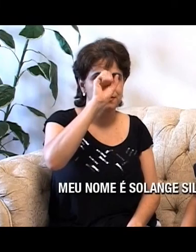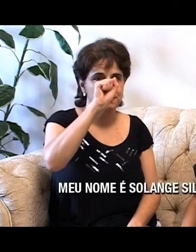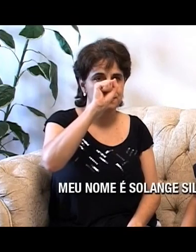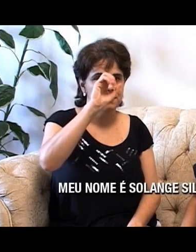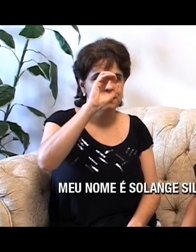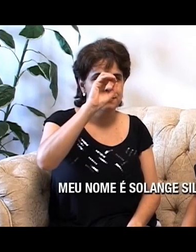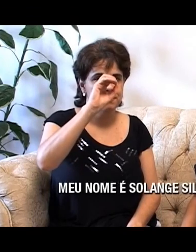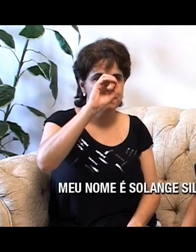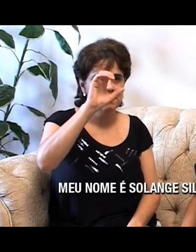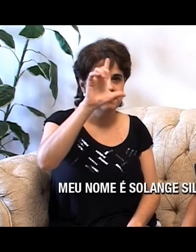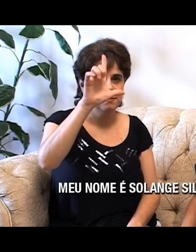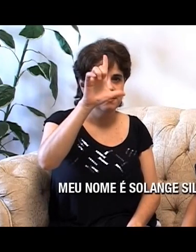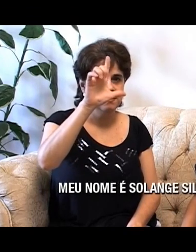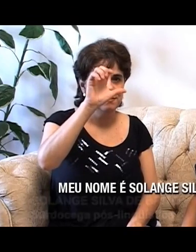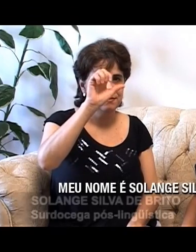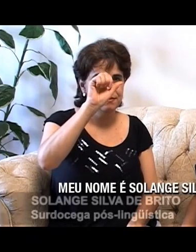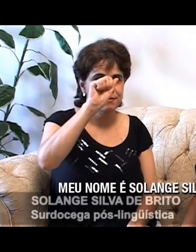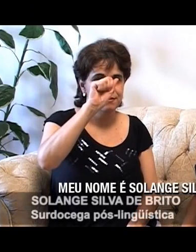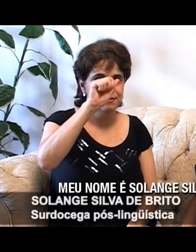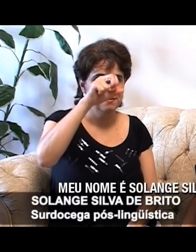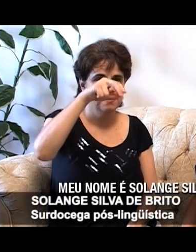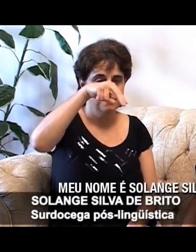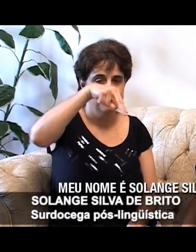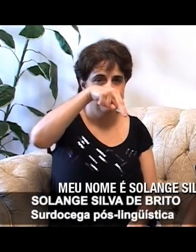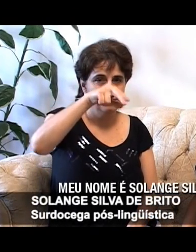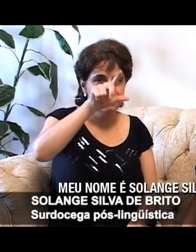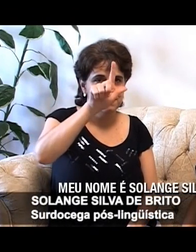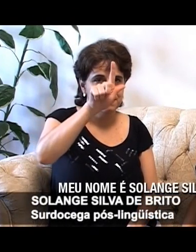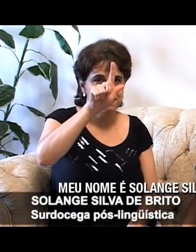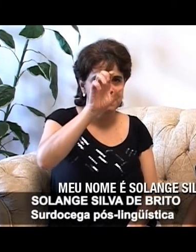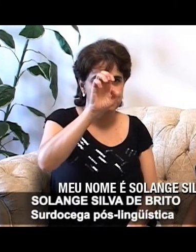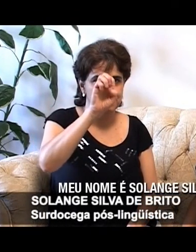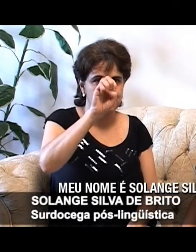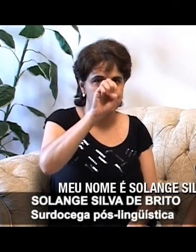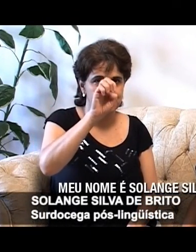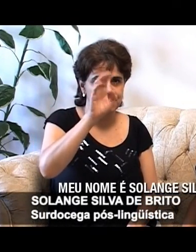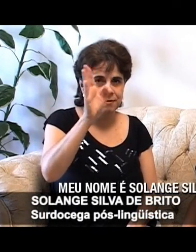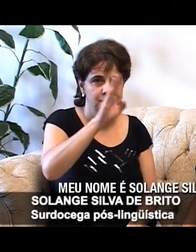Meu nome é Solange